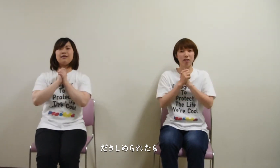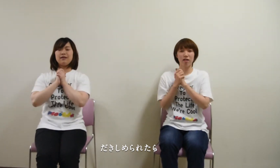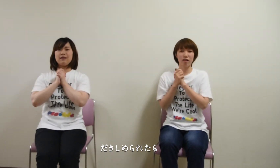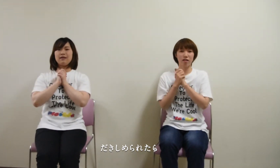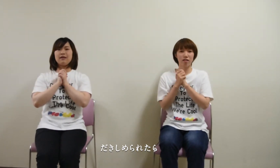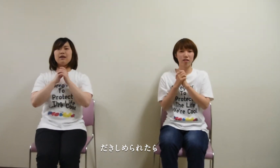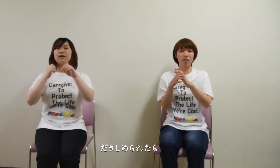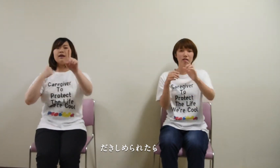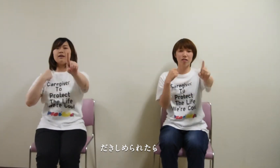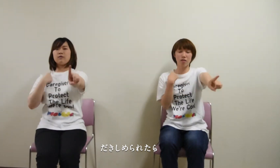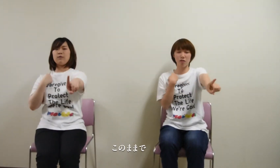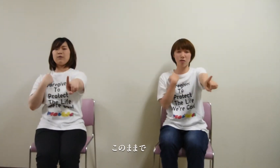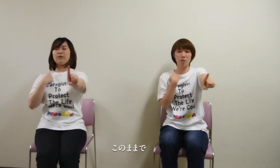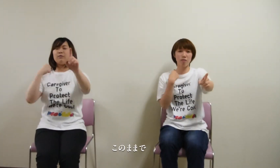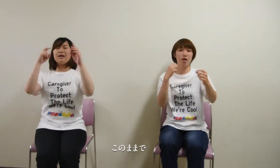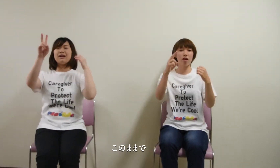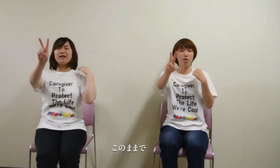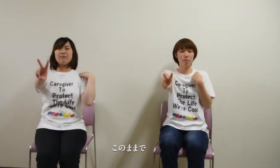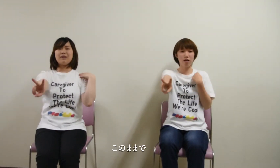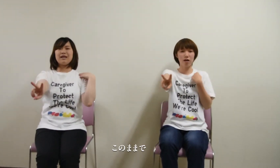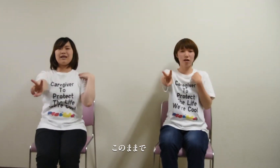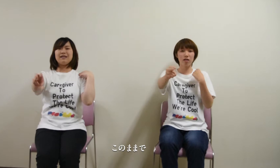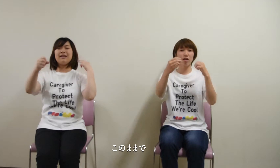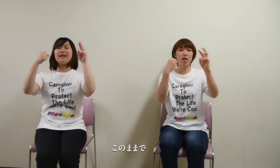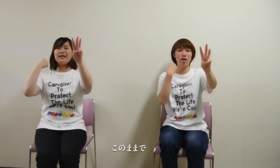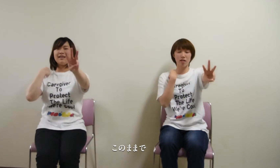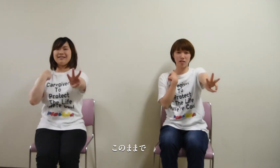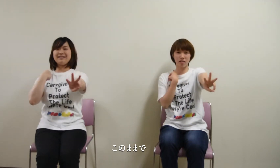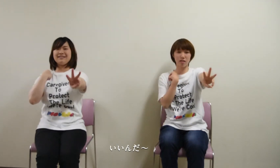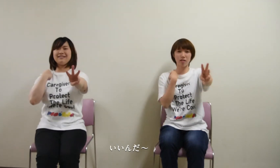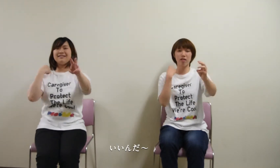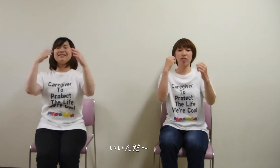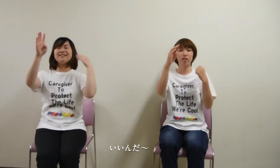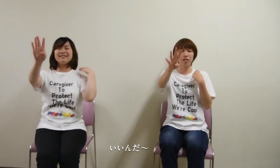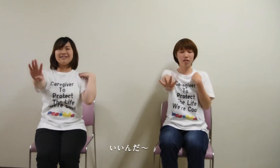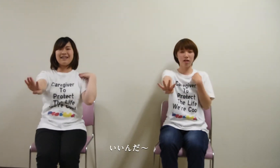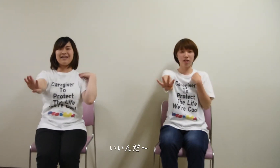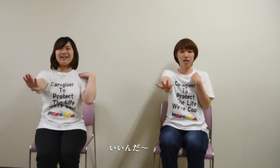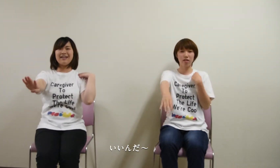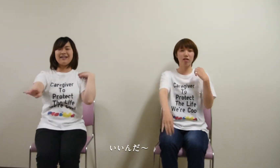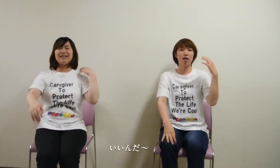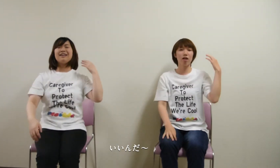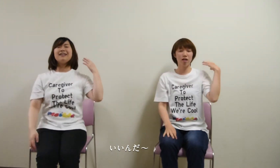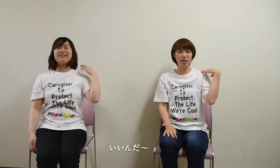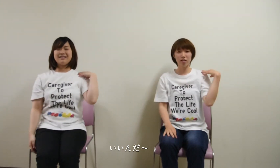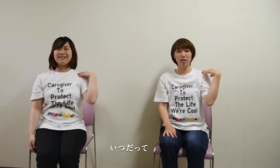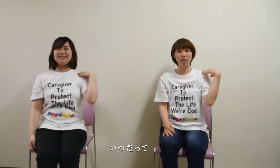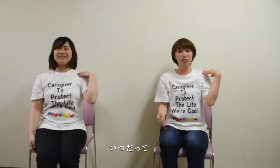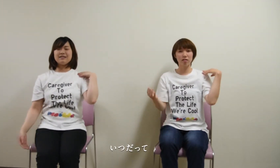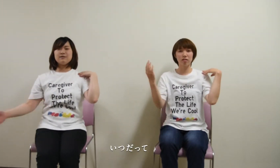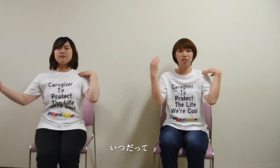ら、このままでいいんだ、いつ